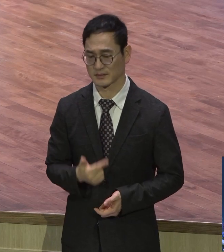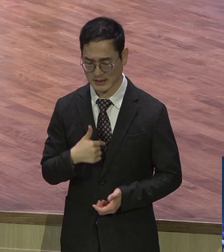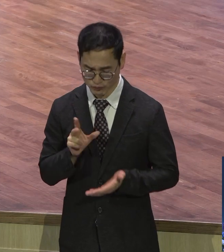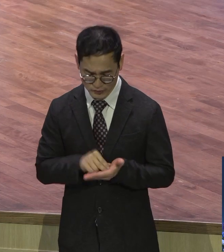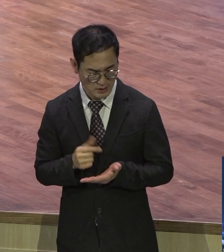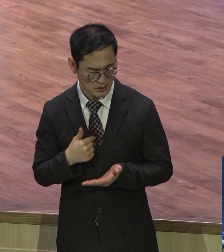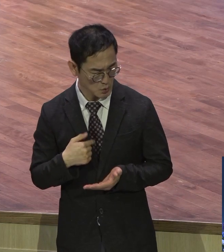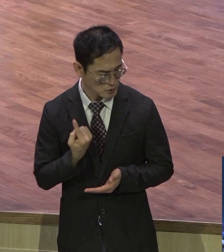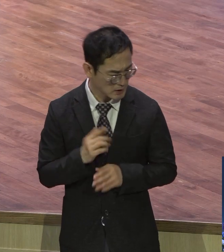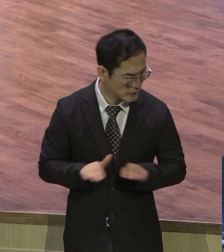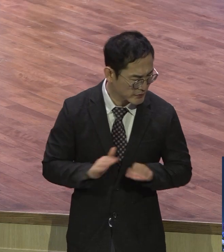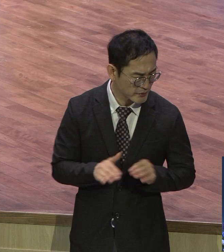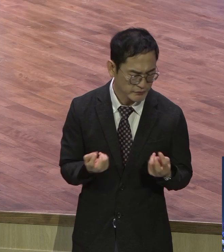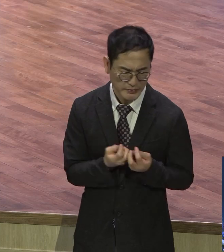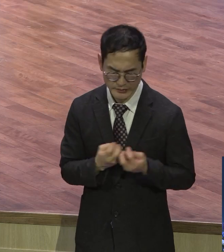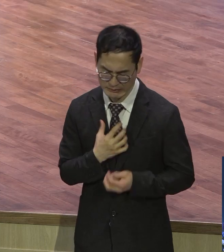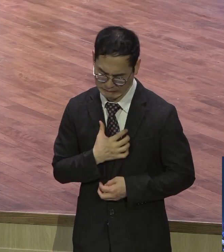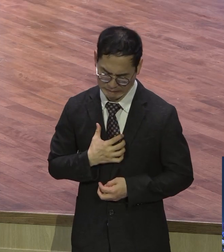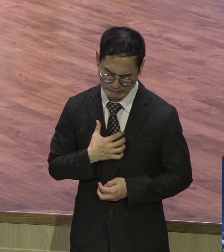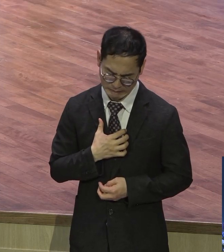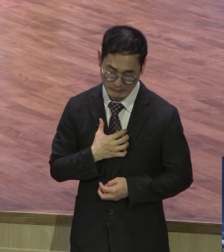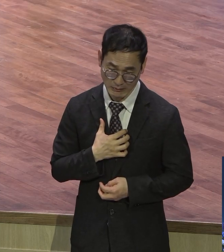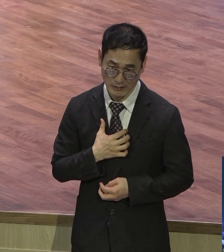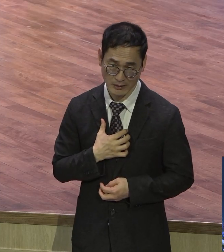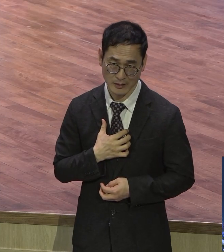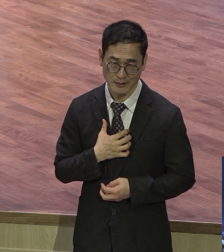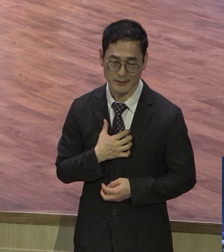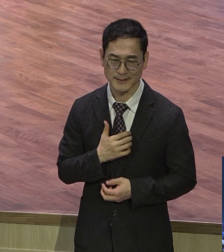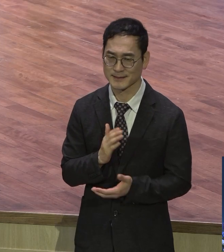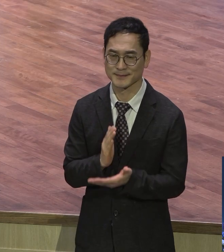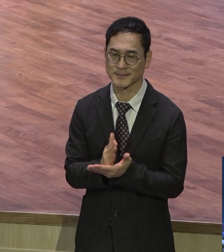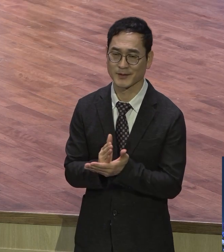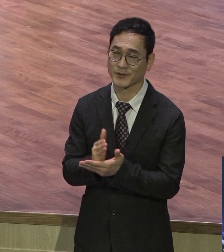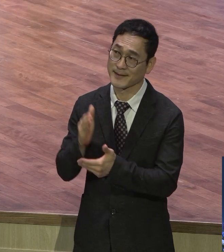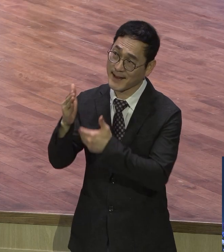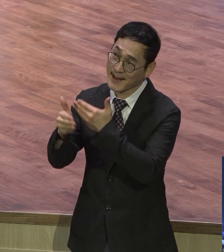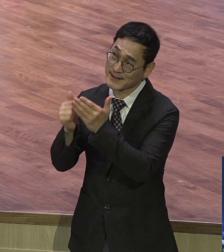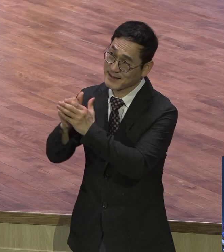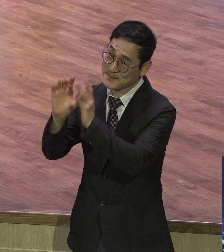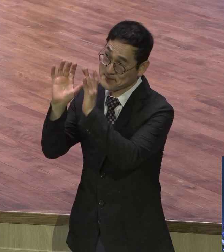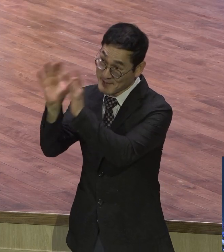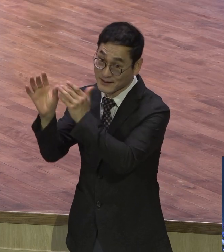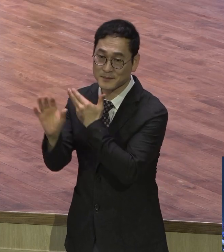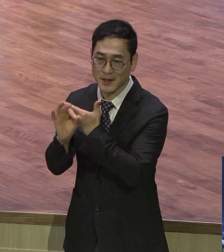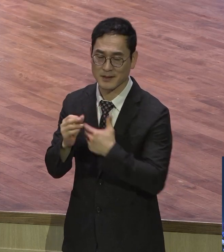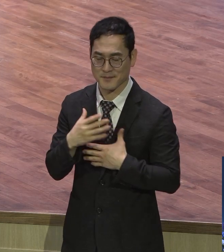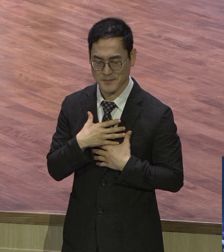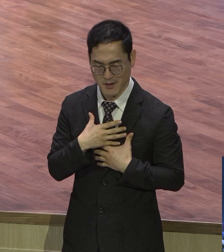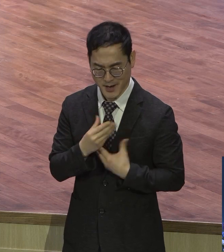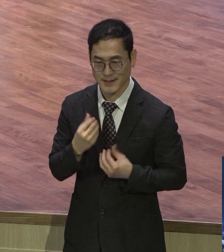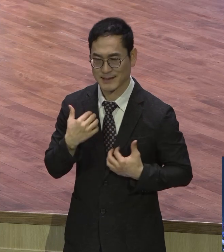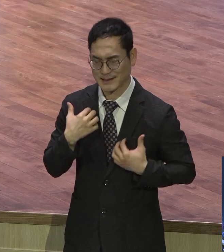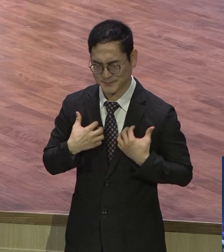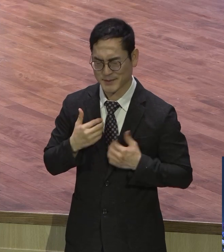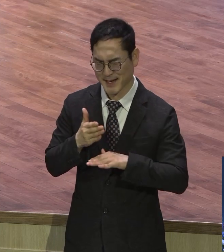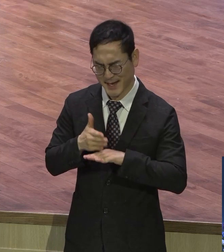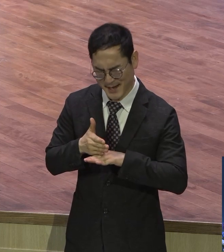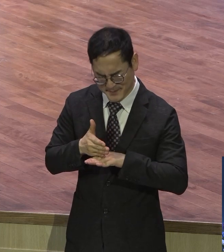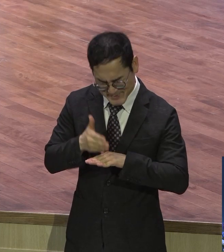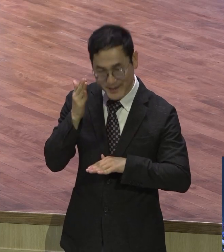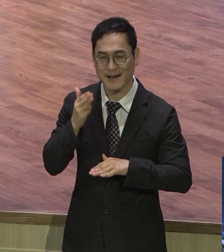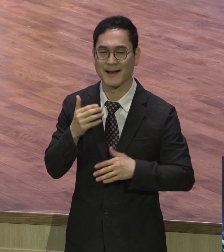걸려 자기 해결해야 되니까 맡긴 사람은요. 참 평안 참 감사 참 기쁨 참 행복